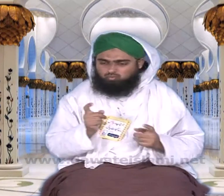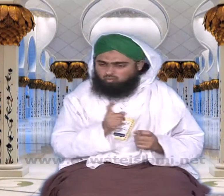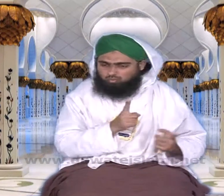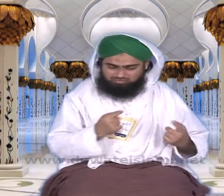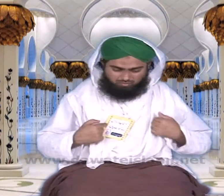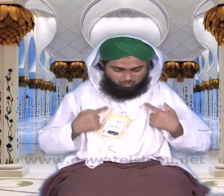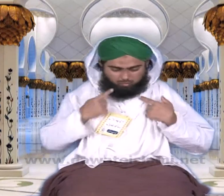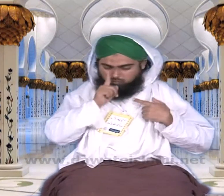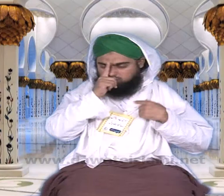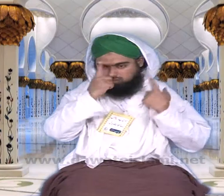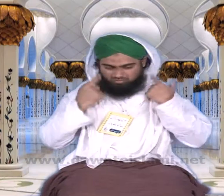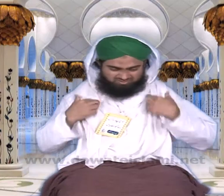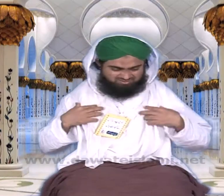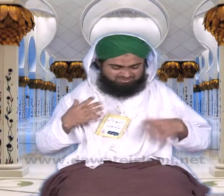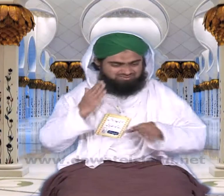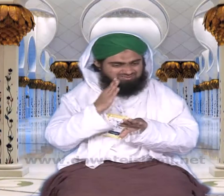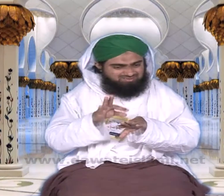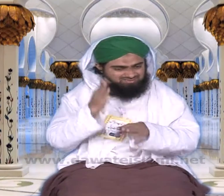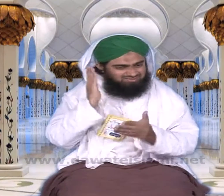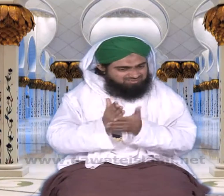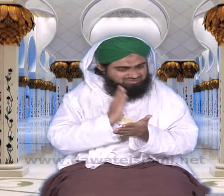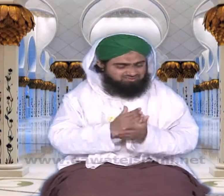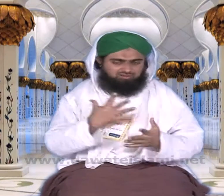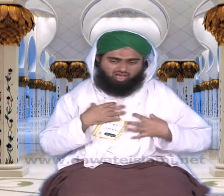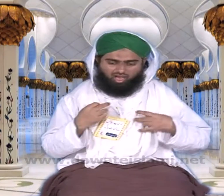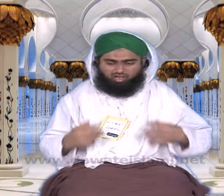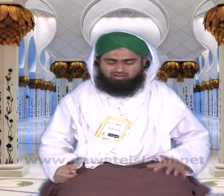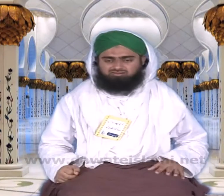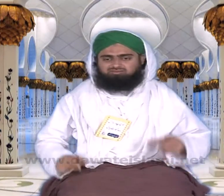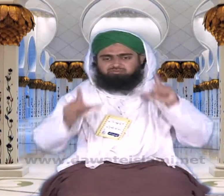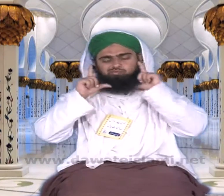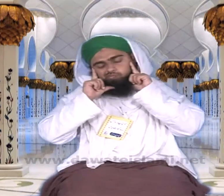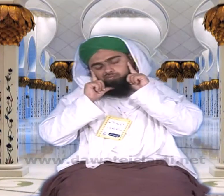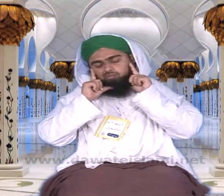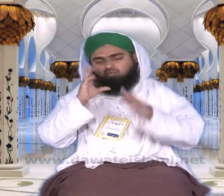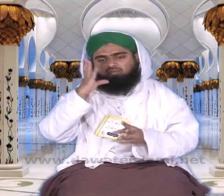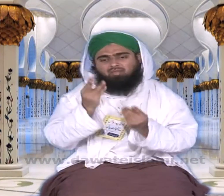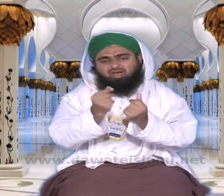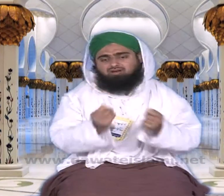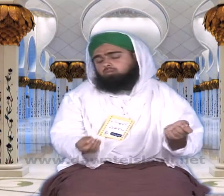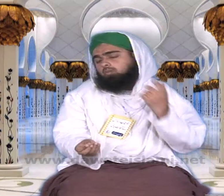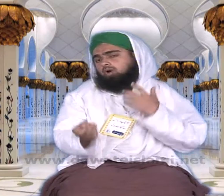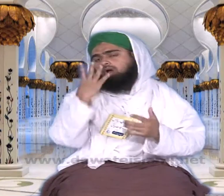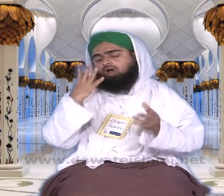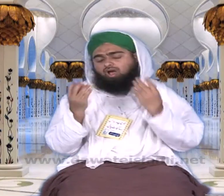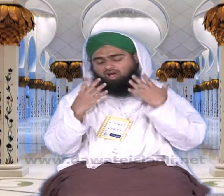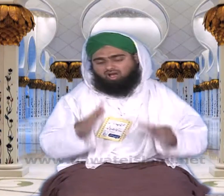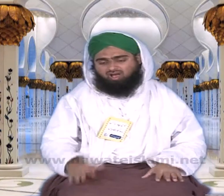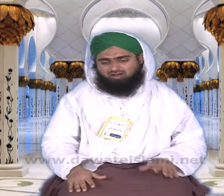نازک مدن کیڑوں نے کھا لیا ان کا گوش کھا لیا مو پر مٹی پڑی ہوئی ہے اس کے